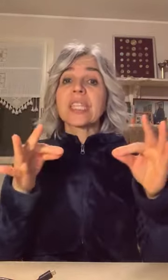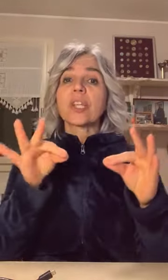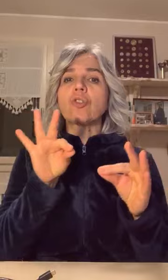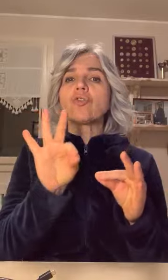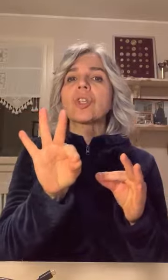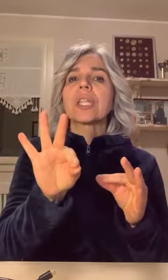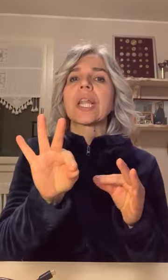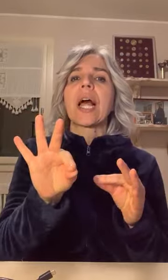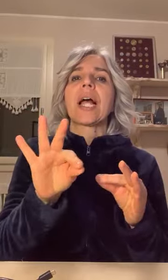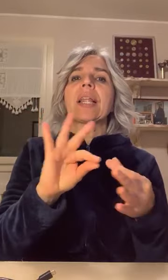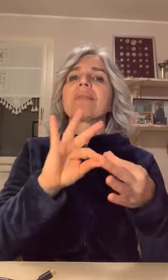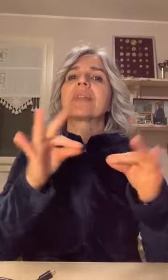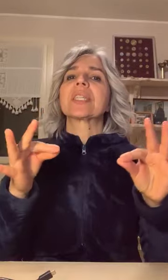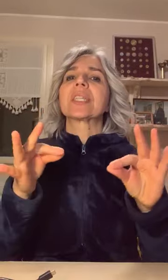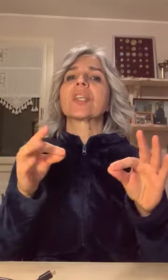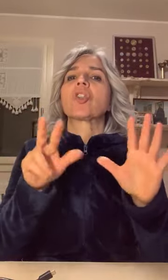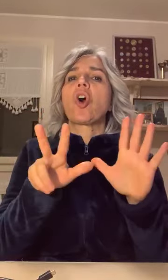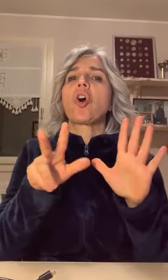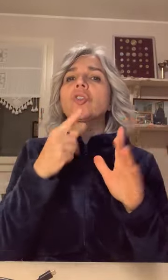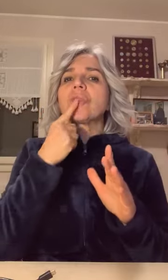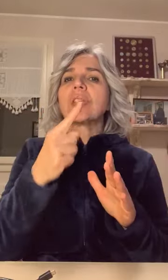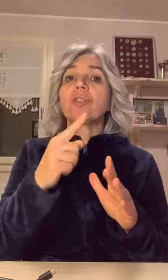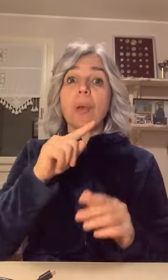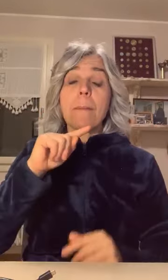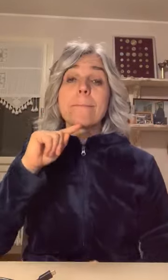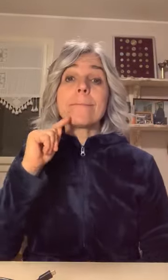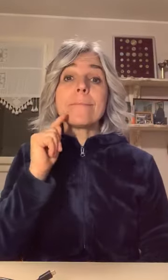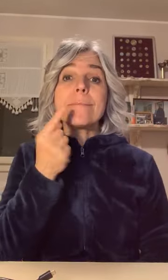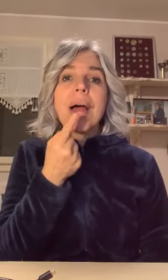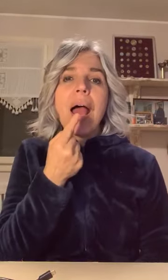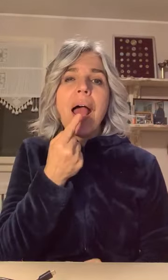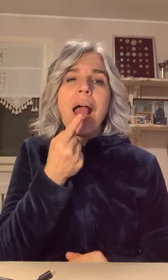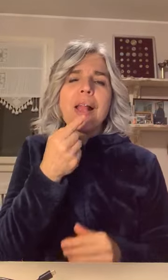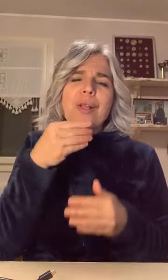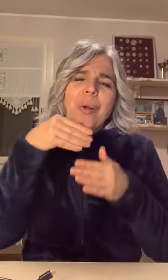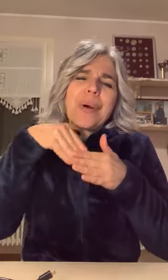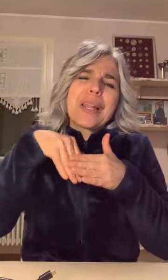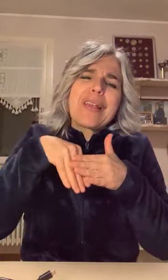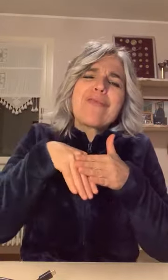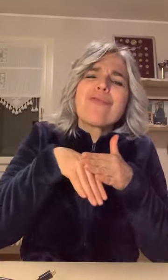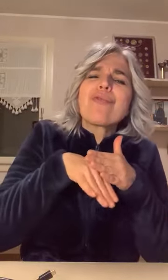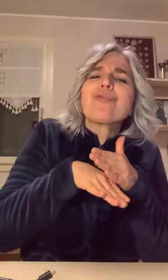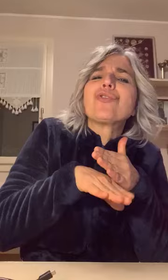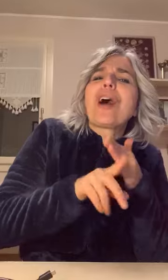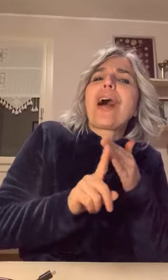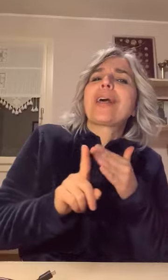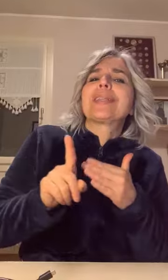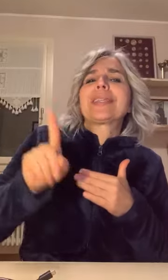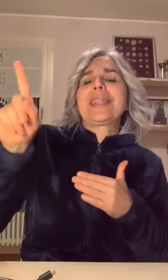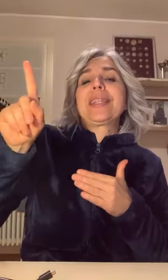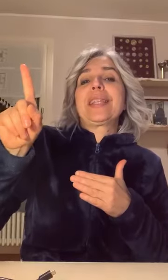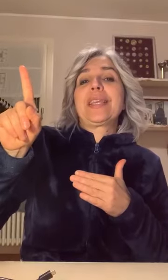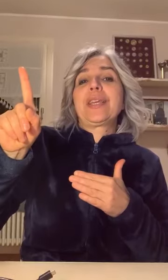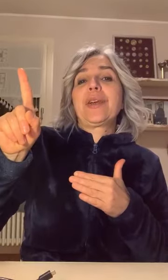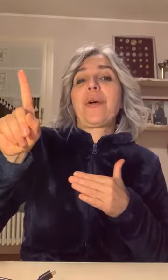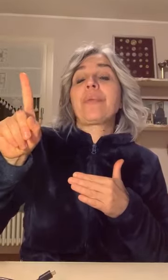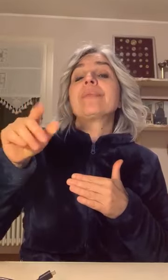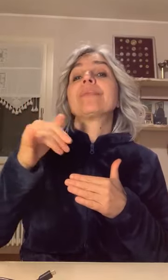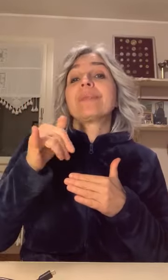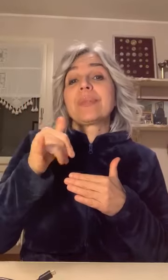è meglio rifugiarsi nel Signore che confidare nell'uomo. È meglio rifugiarsi nel Signore